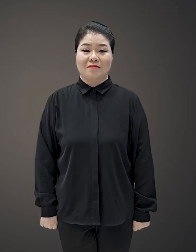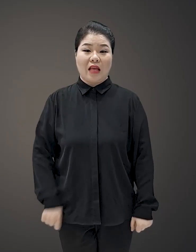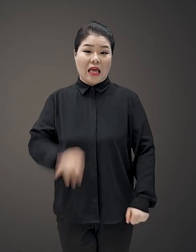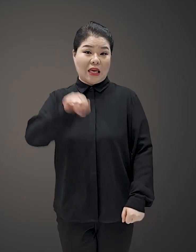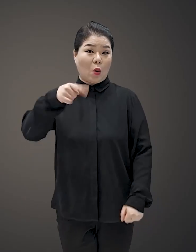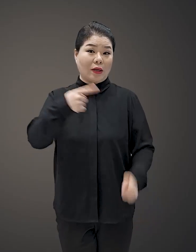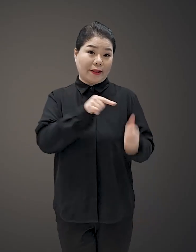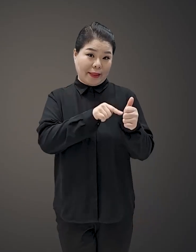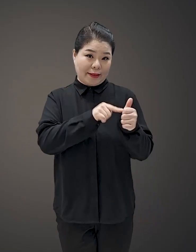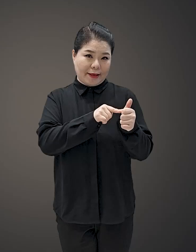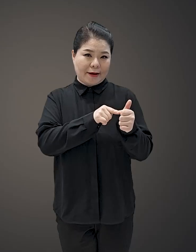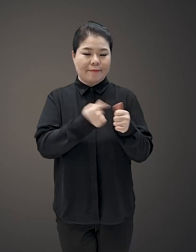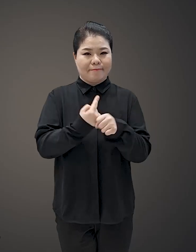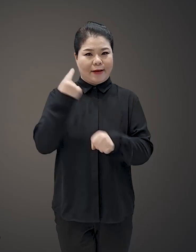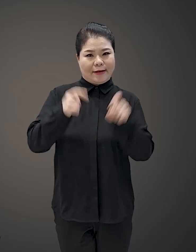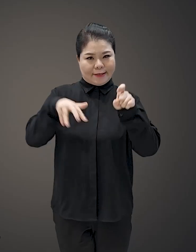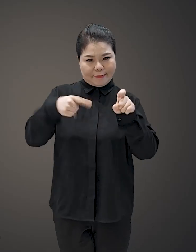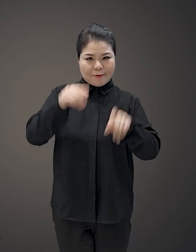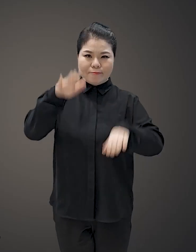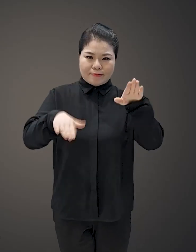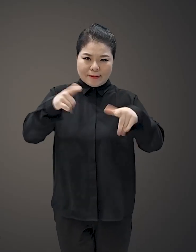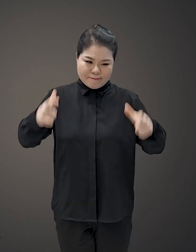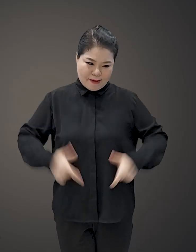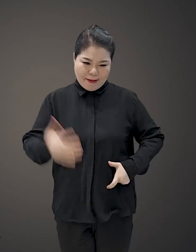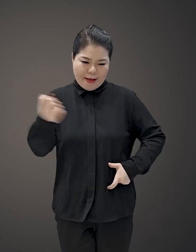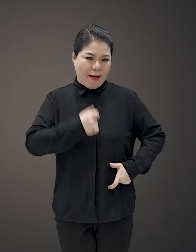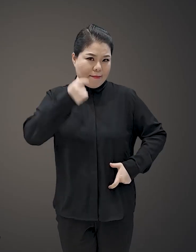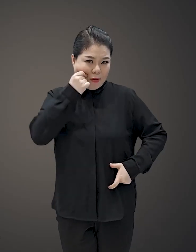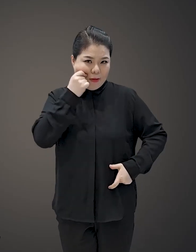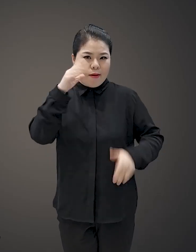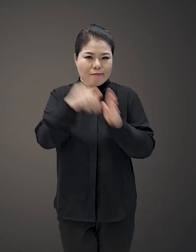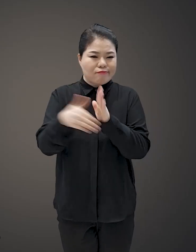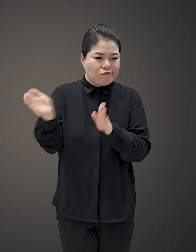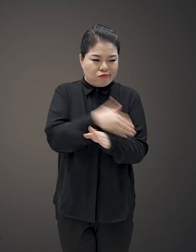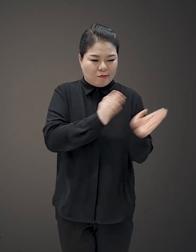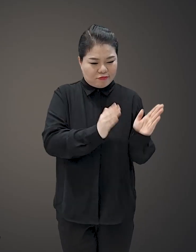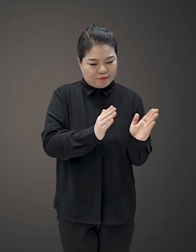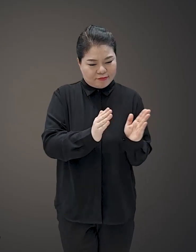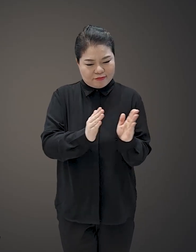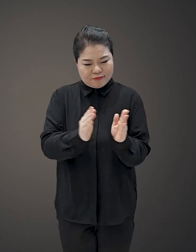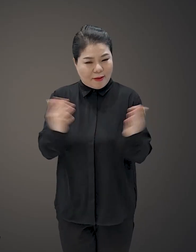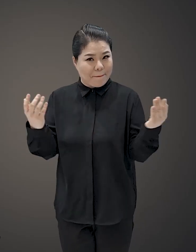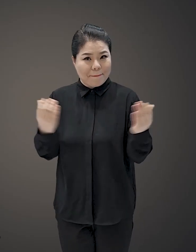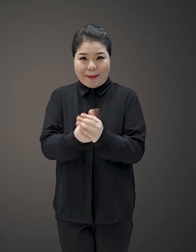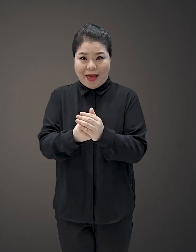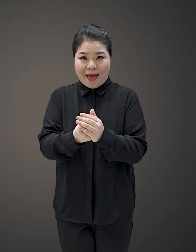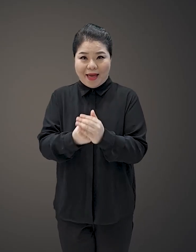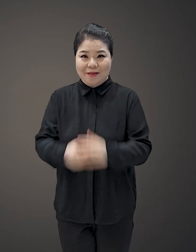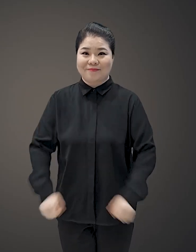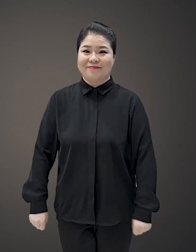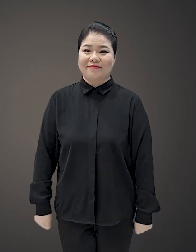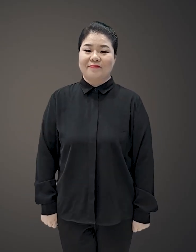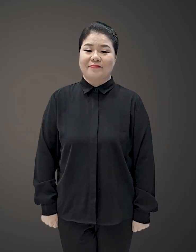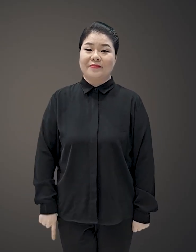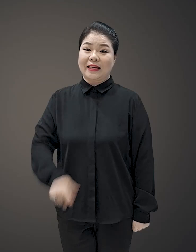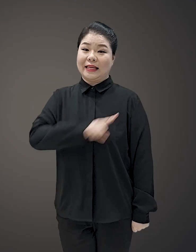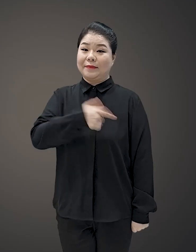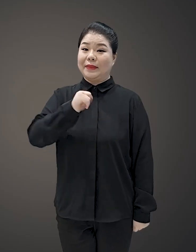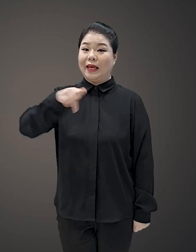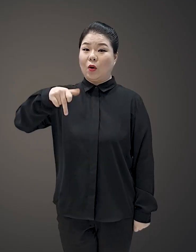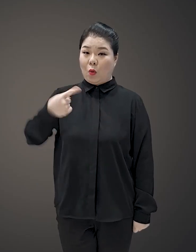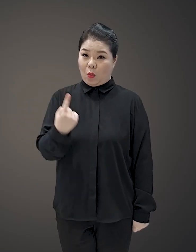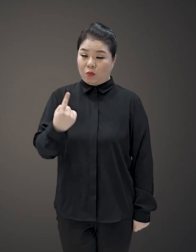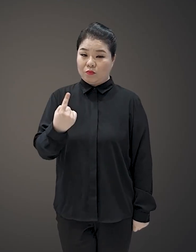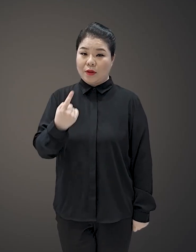이고리는 만반의 태세를 갖췄다. 10초 사이로 니코의 왕자를 찬탈할 뻔했던 12개월 전부터. 니코